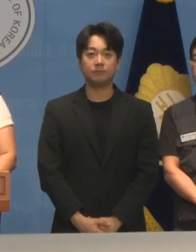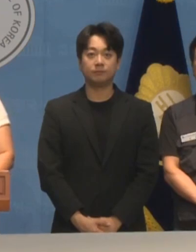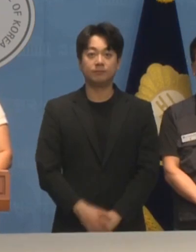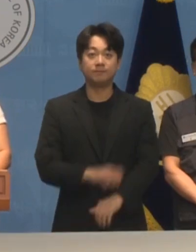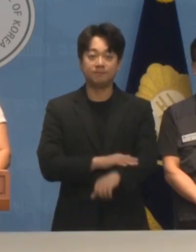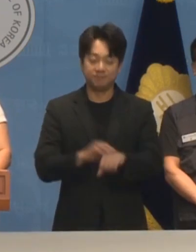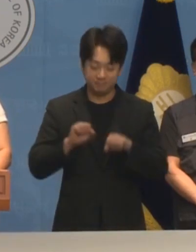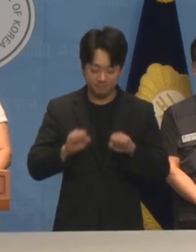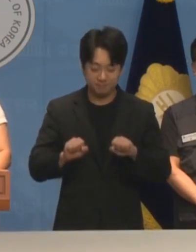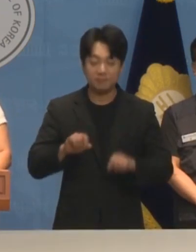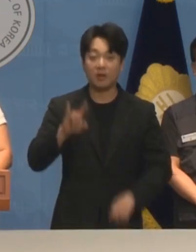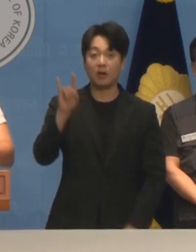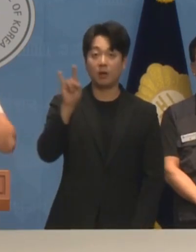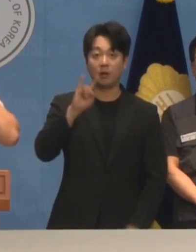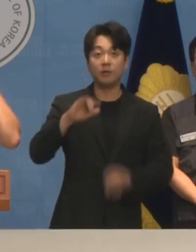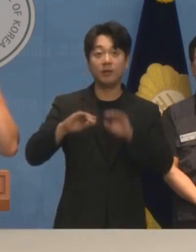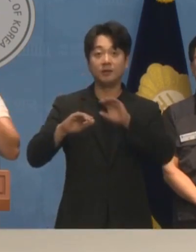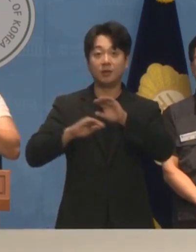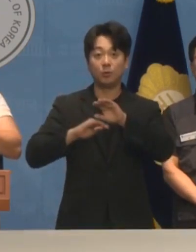안녕하십니까. 현대자동차